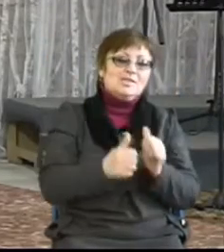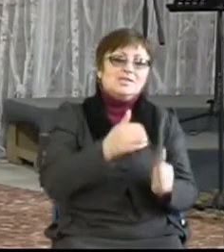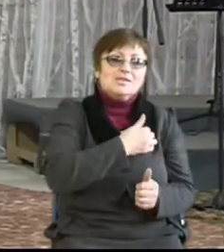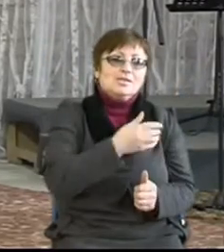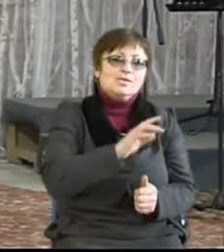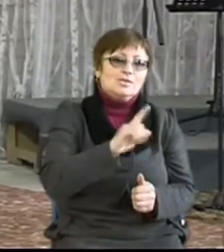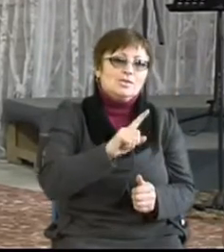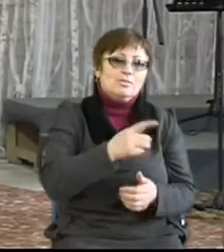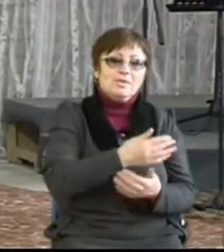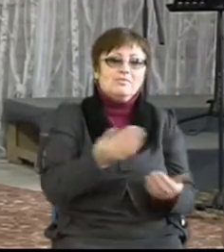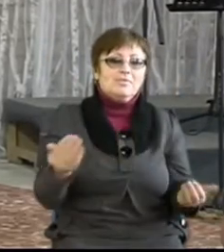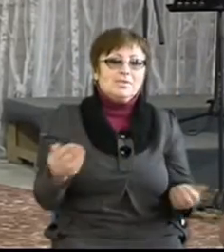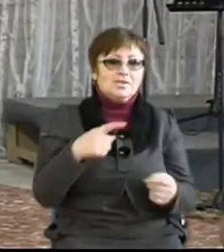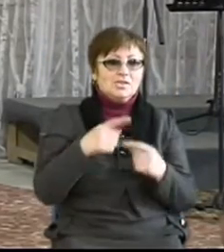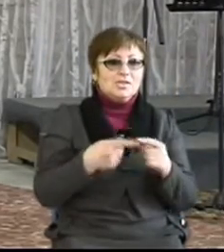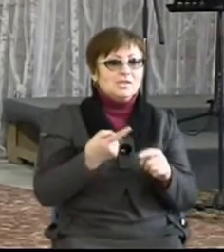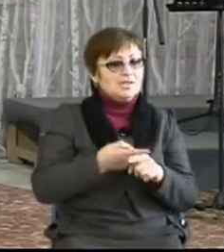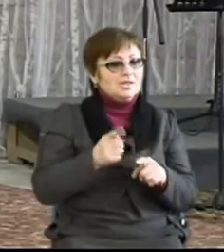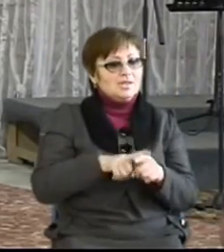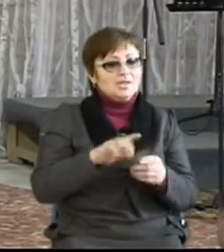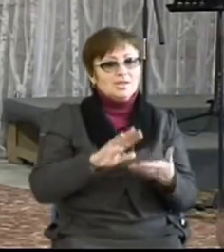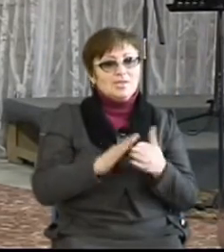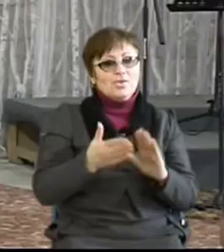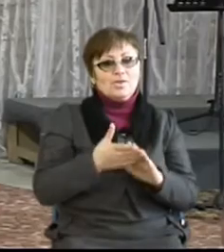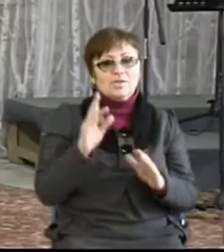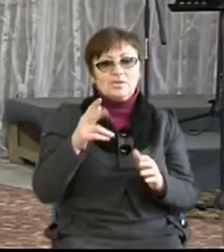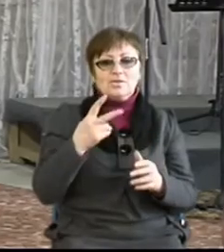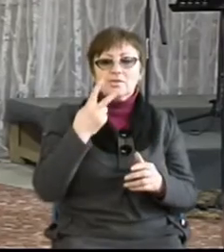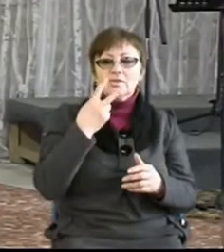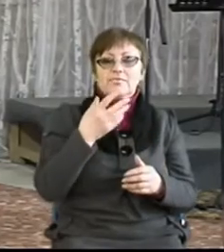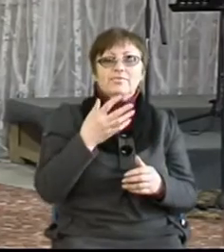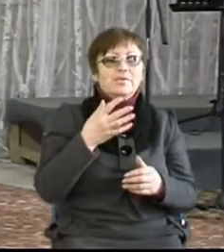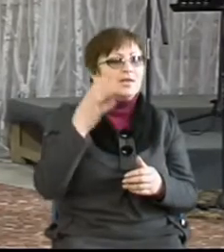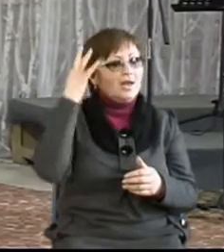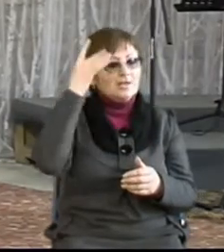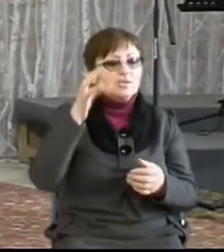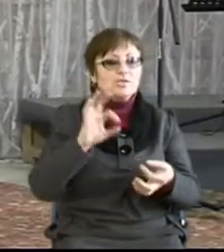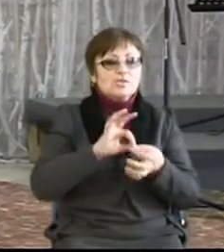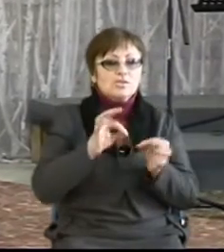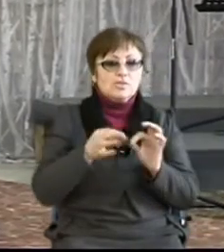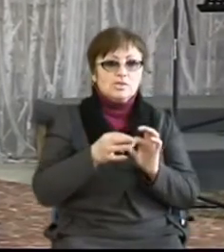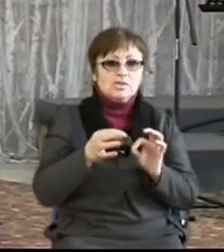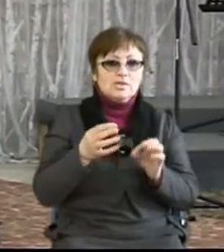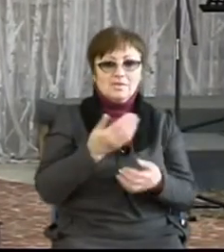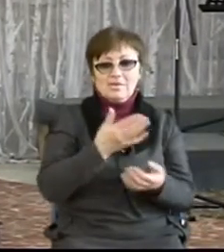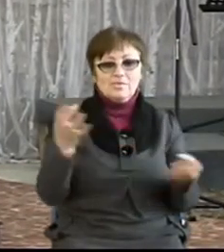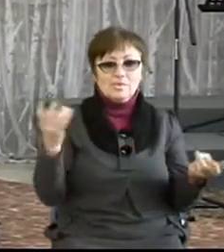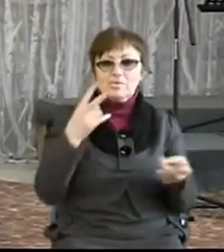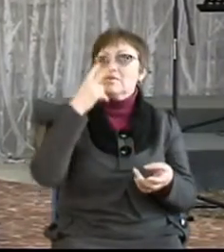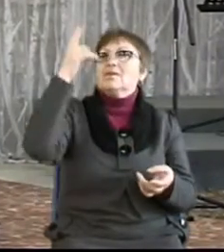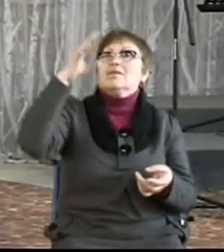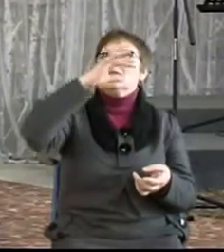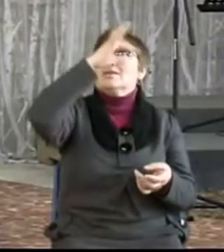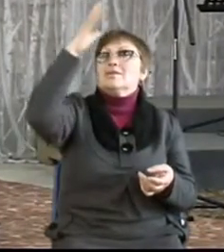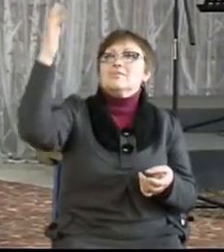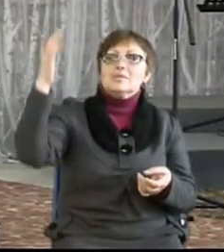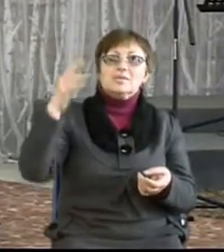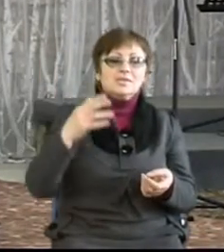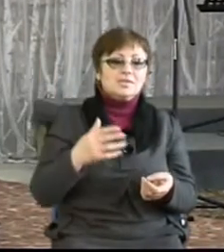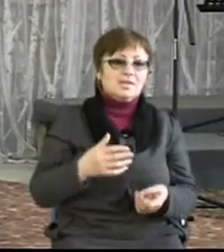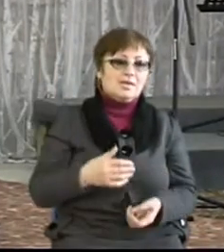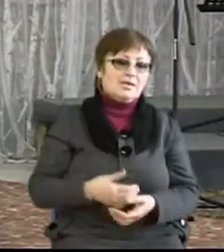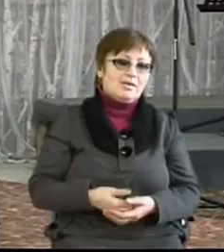чтобы мы через эти ситуации, которые нам кажутся очень сложными, мы должны взглянуть именно на небеса и посмотреть на